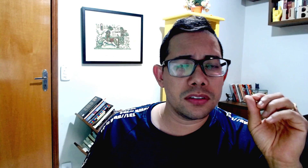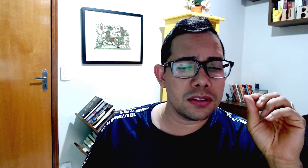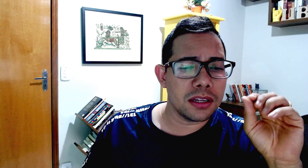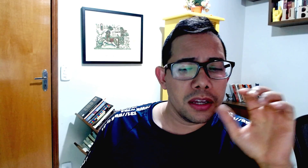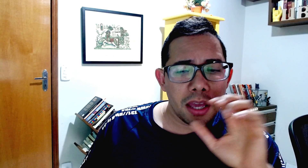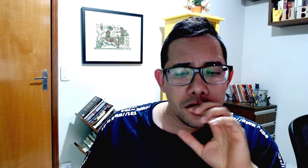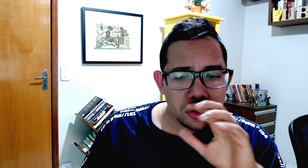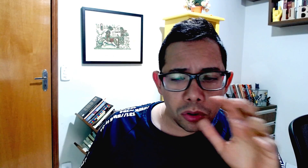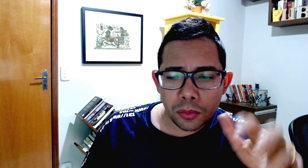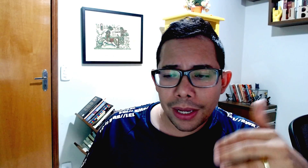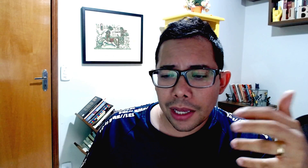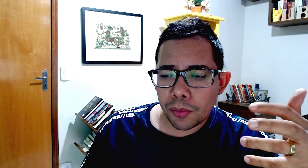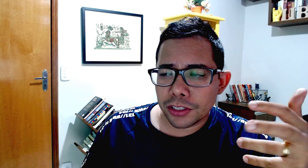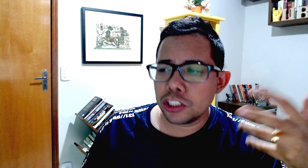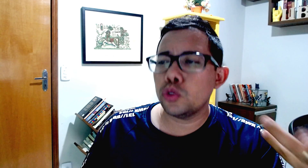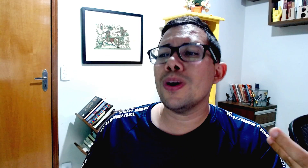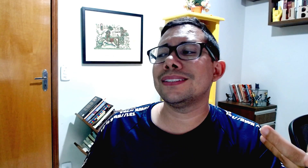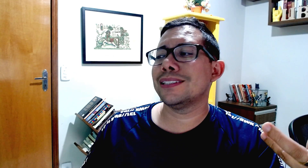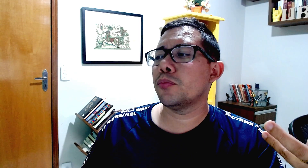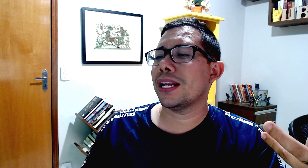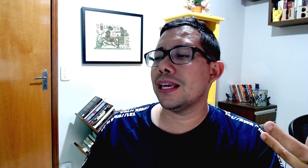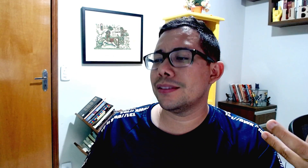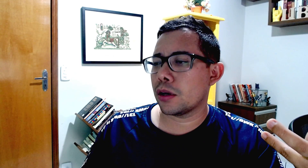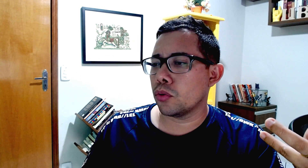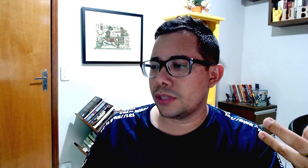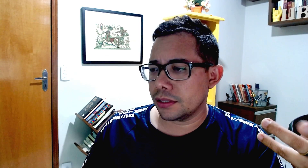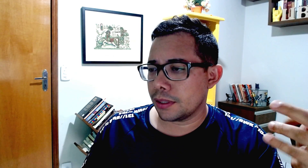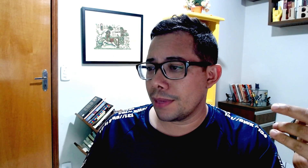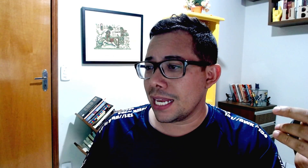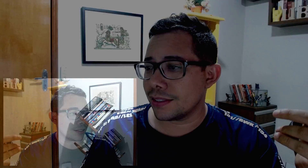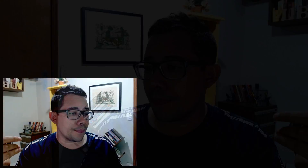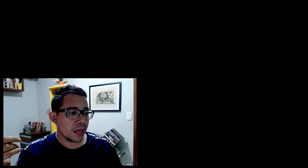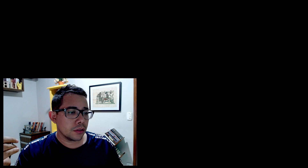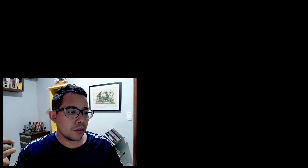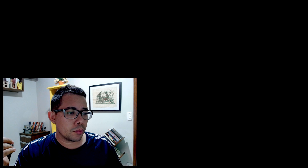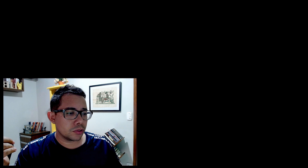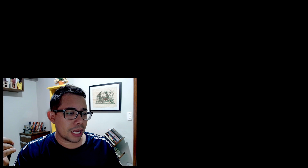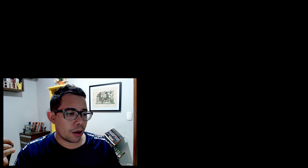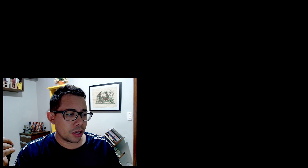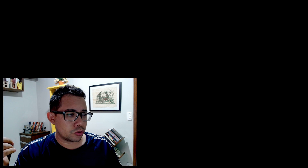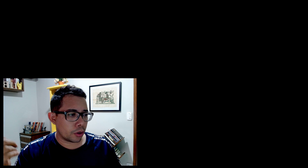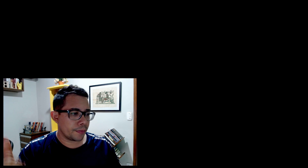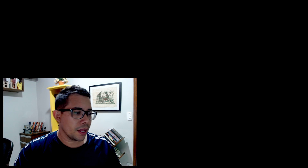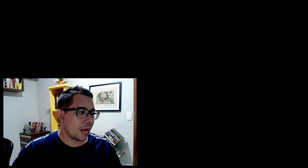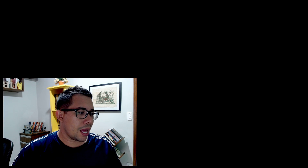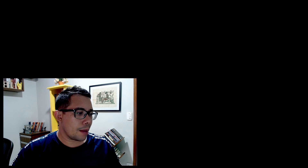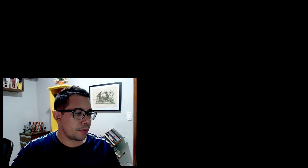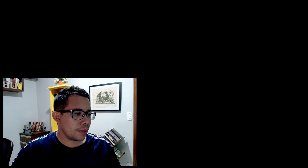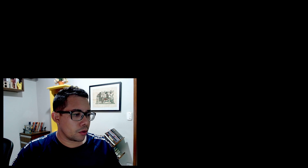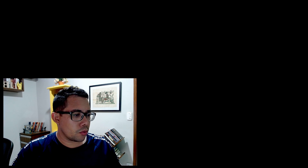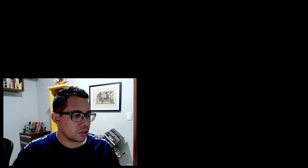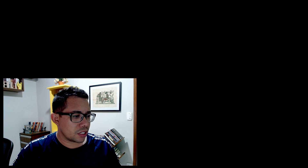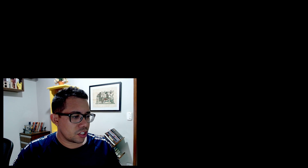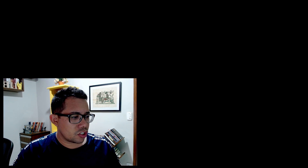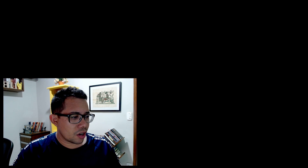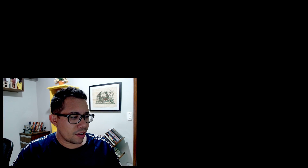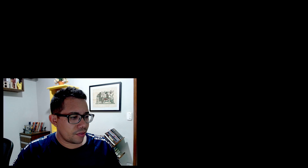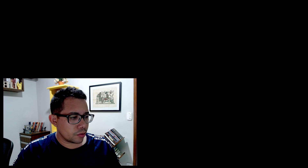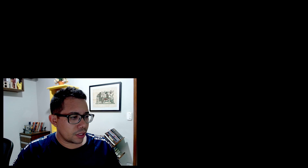necessita de toda uma situação para que eles aconteçam, beleza? Então vamos lá, olha só. A primeira coisa que a gente já vai vendo aqui,